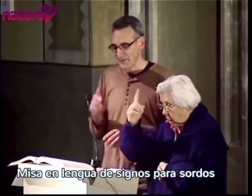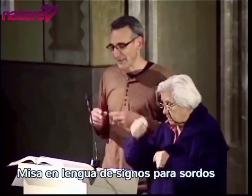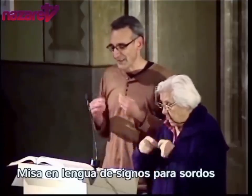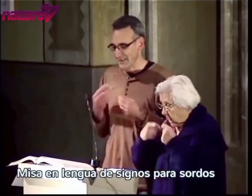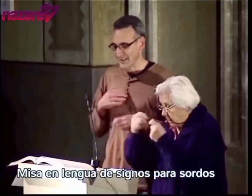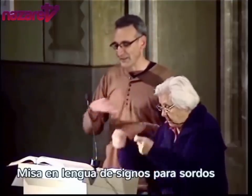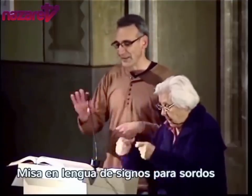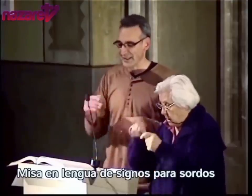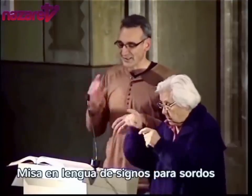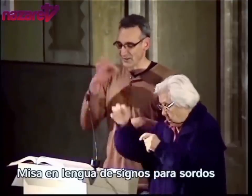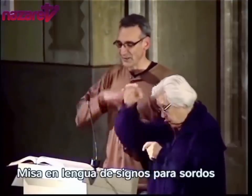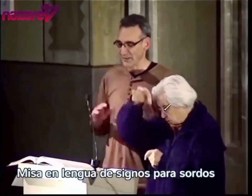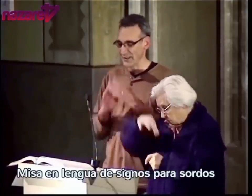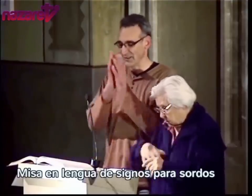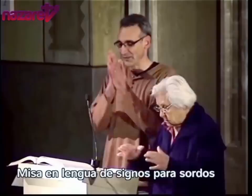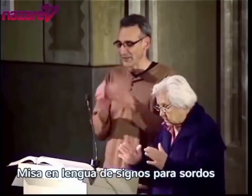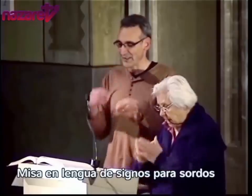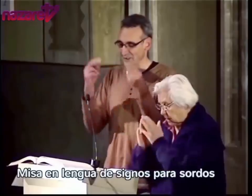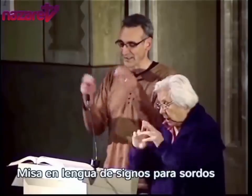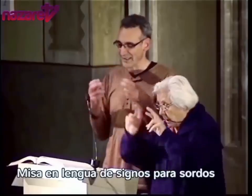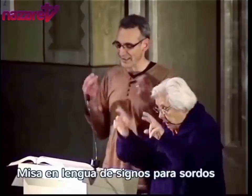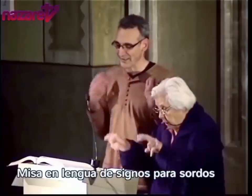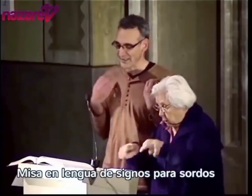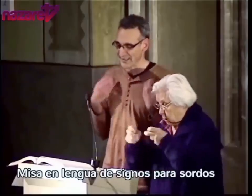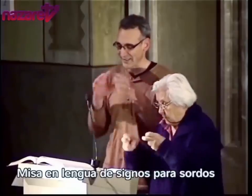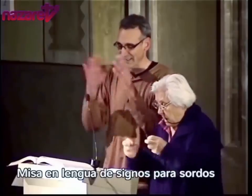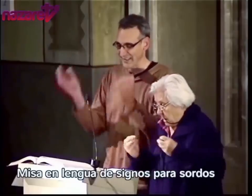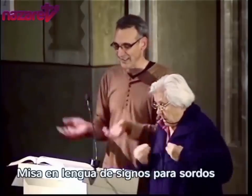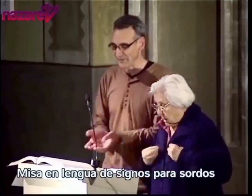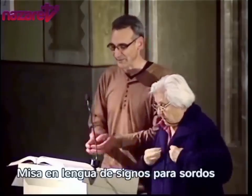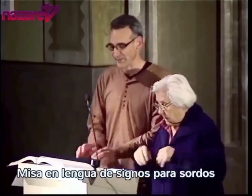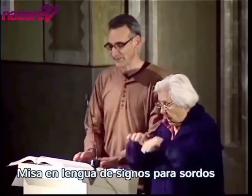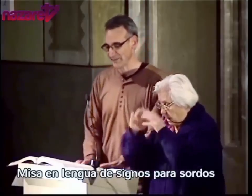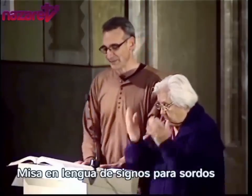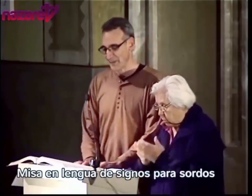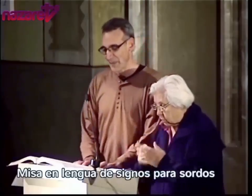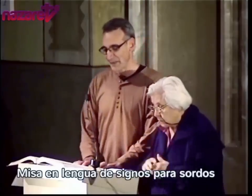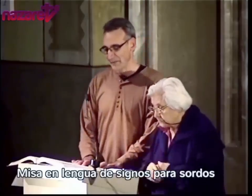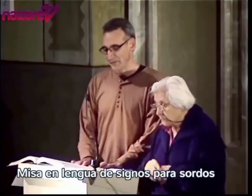Señor, envía tu Espíritu y renovarás la faz de la tierra.